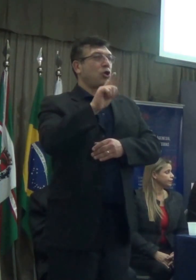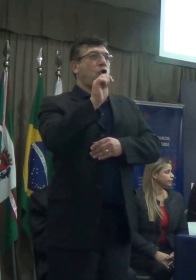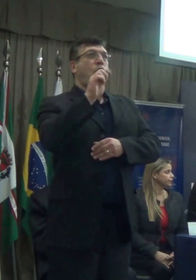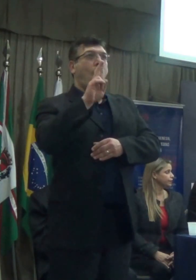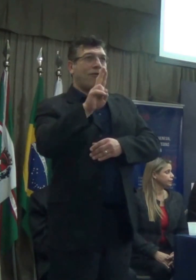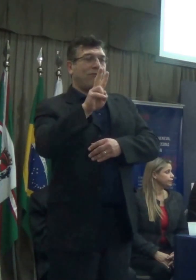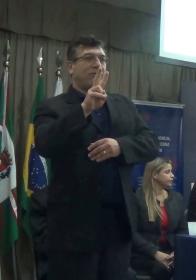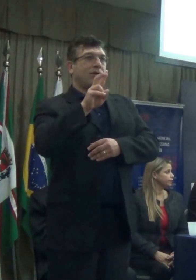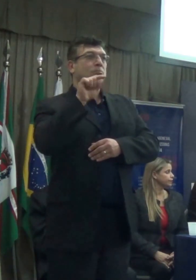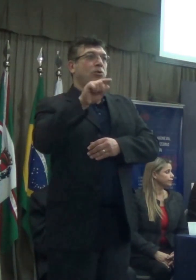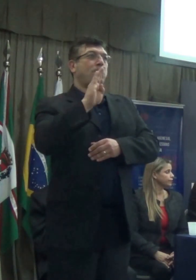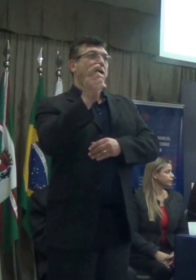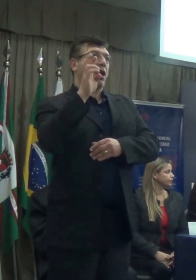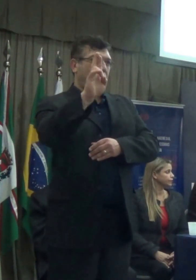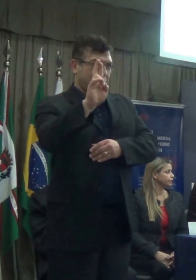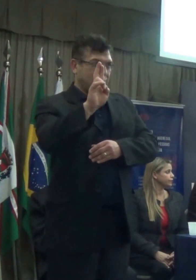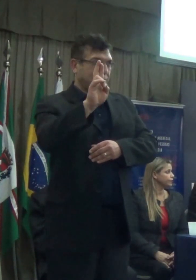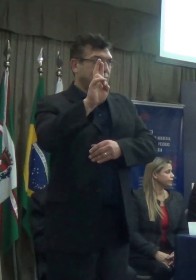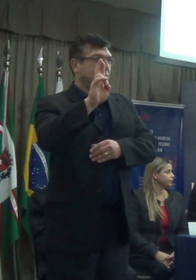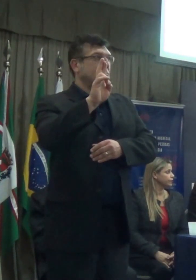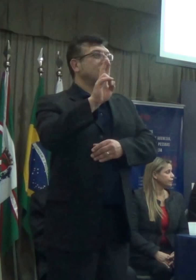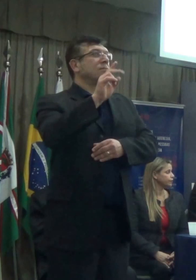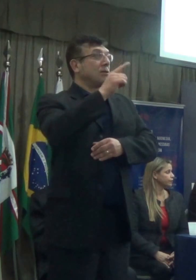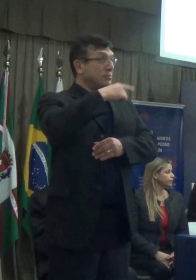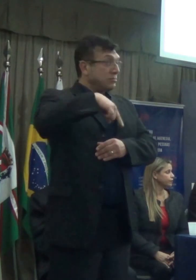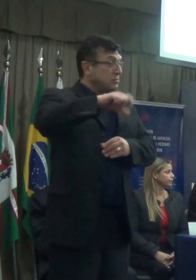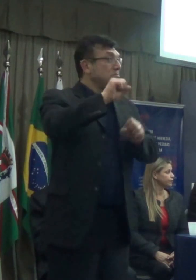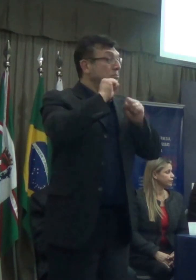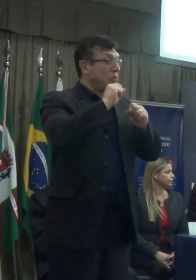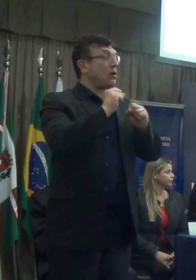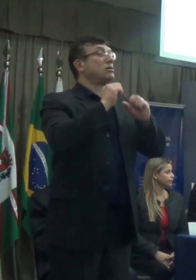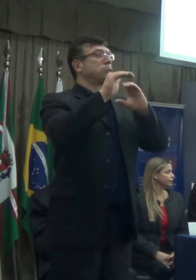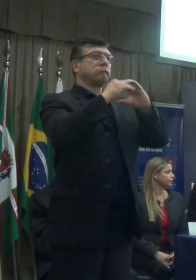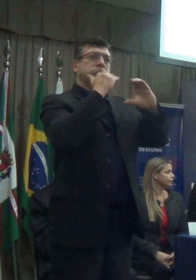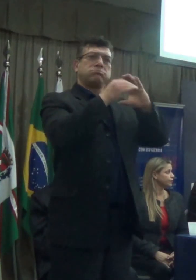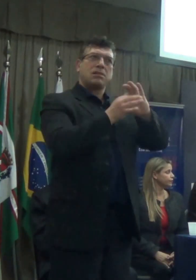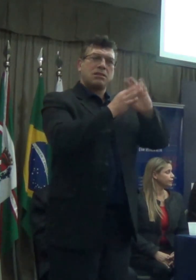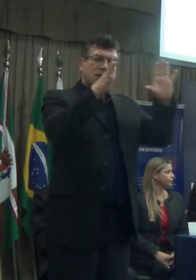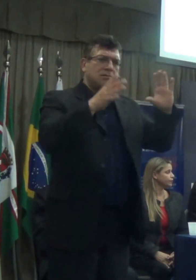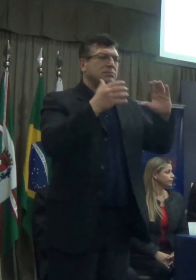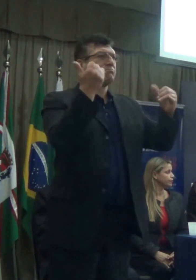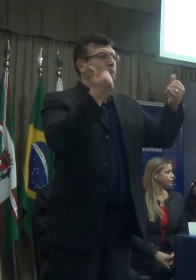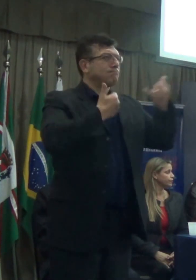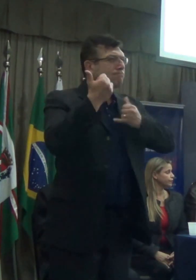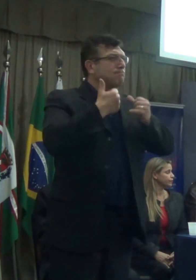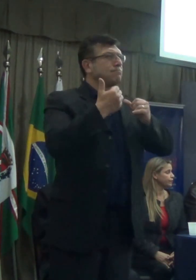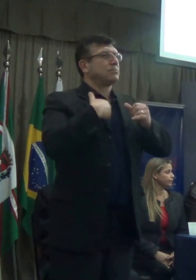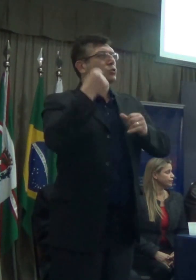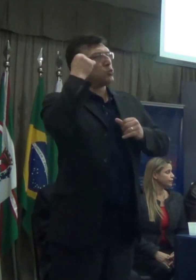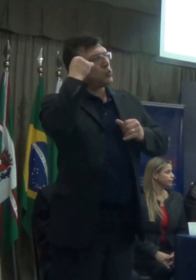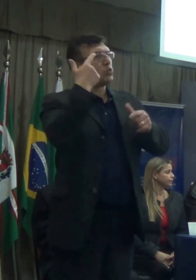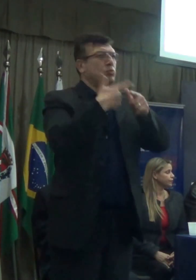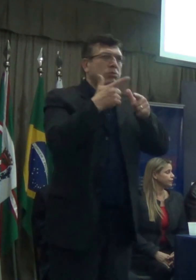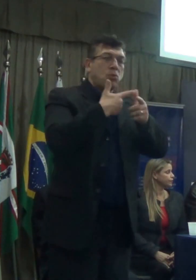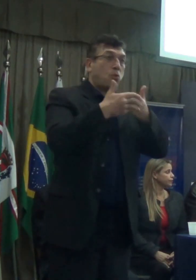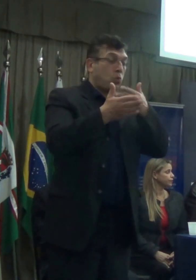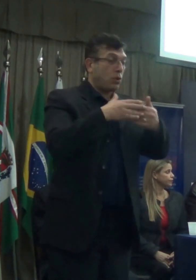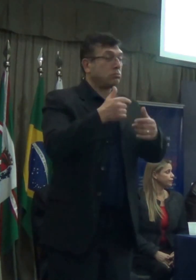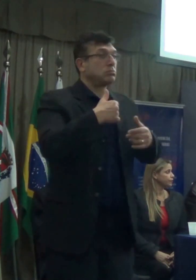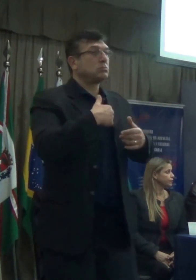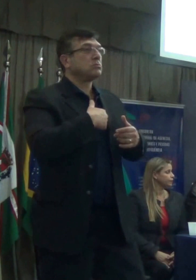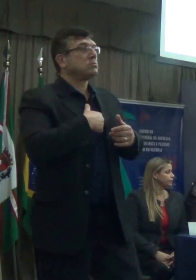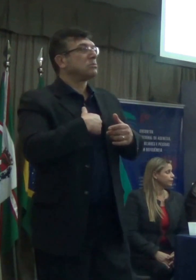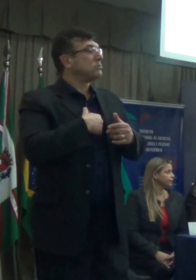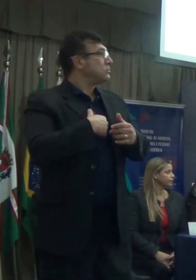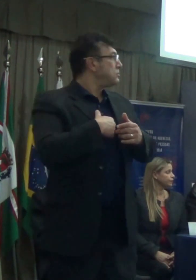séries.br Tá ok então eu amei para vocês poderem enviar para nós aí os nossos problemas eu sou uma